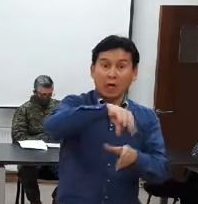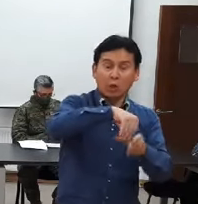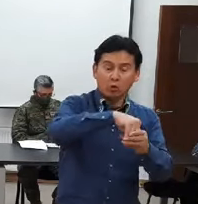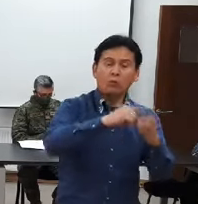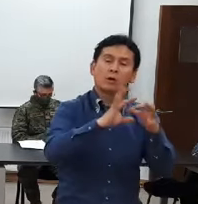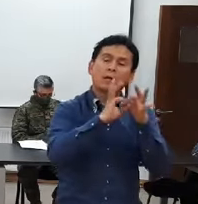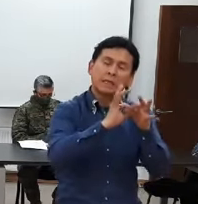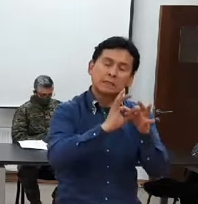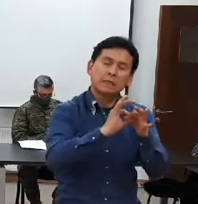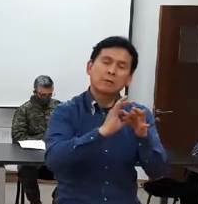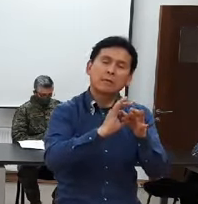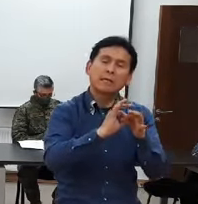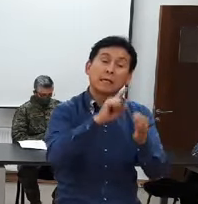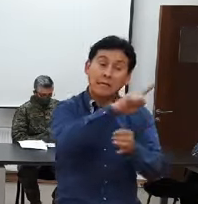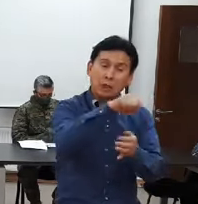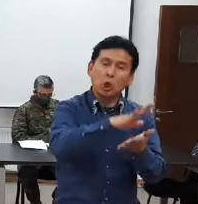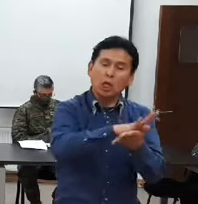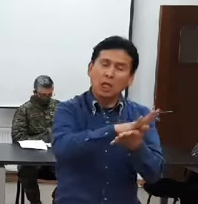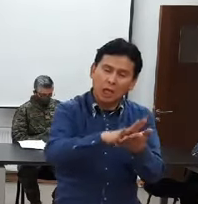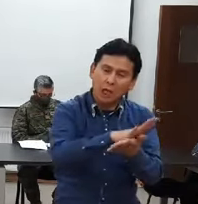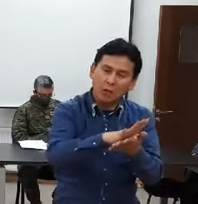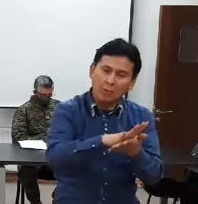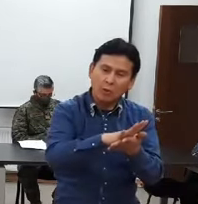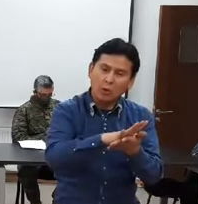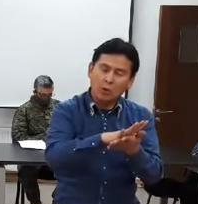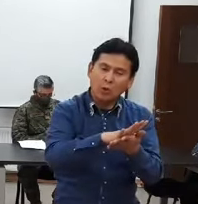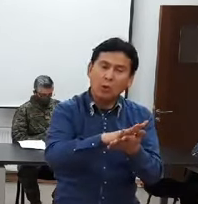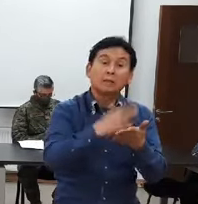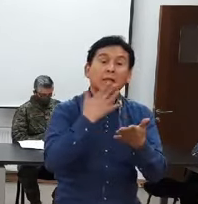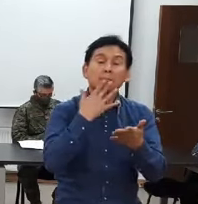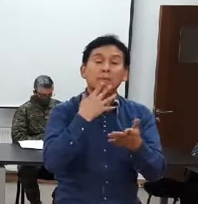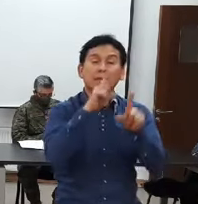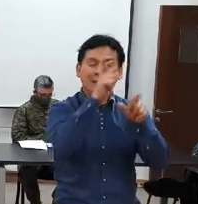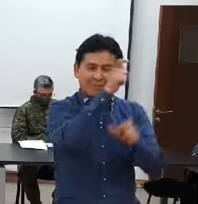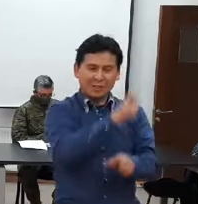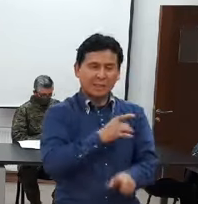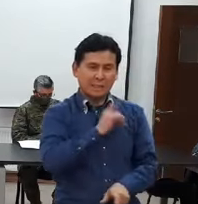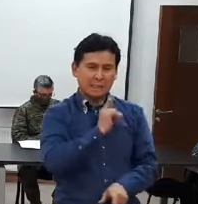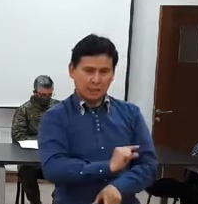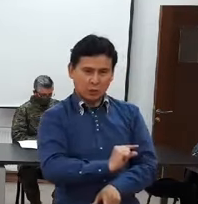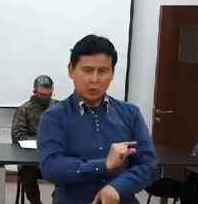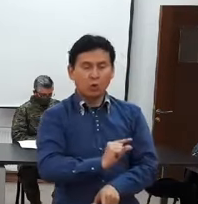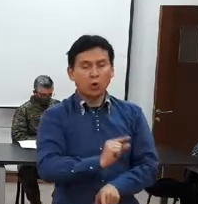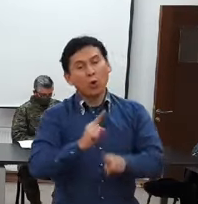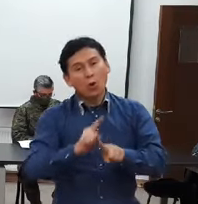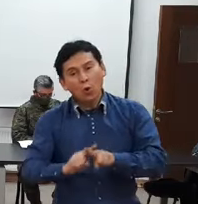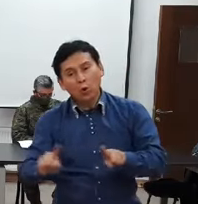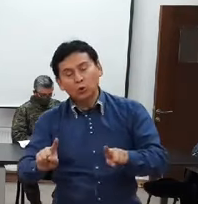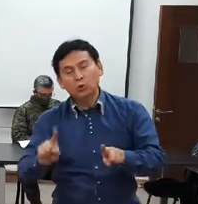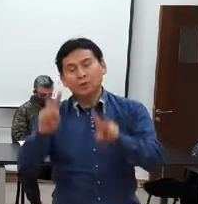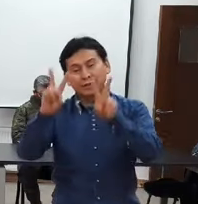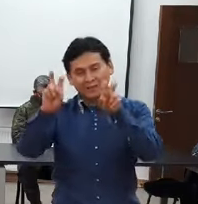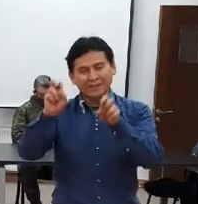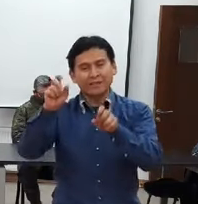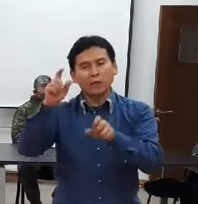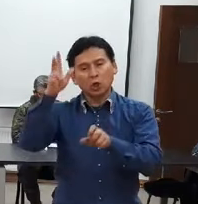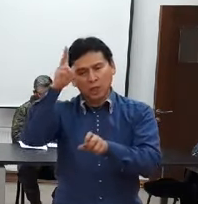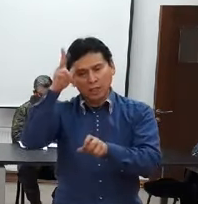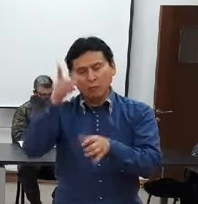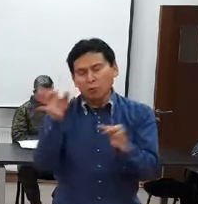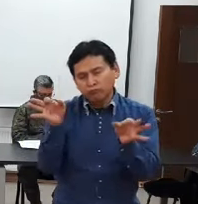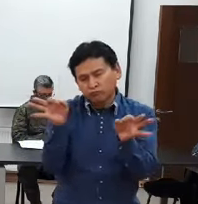muchas gracias por seguir el ejemplo que también tuvo Carlos Rojas, de Chile Chico, como también nuestro TENS de Coyhaique, por